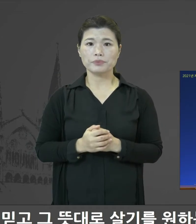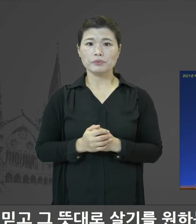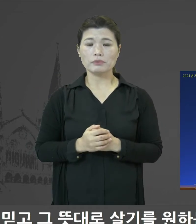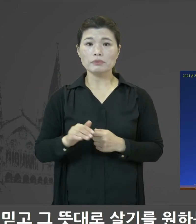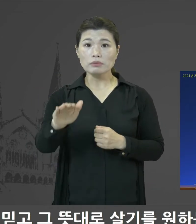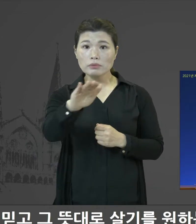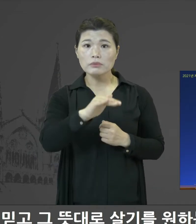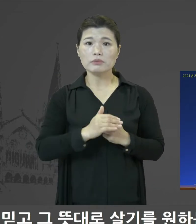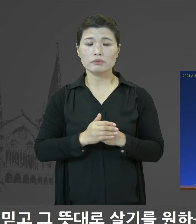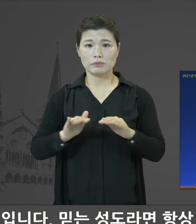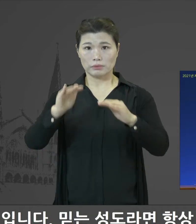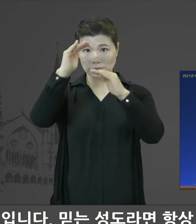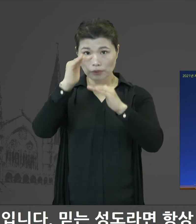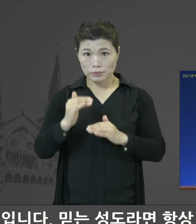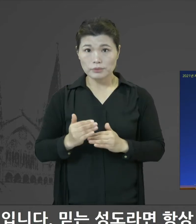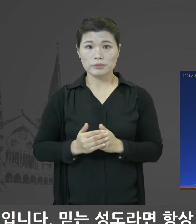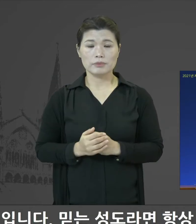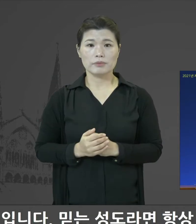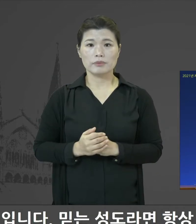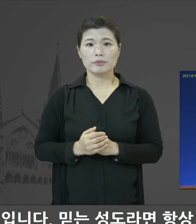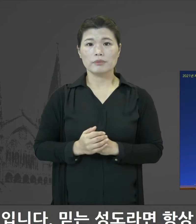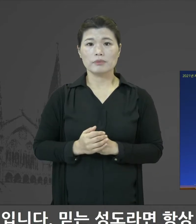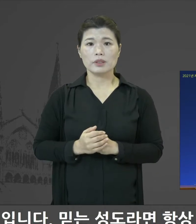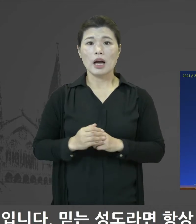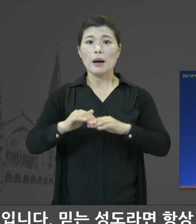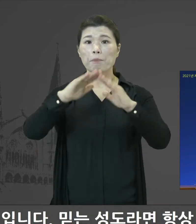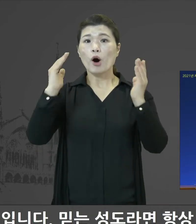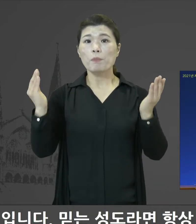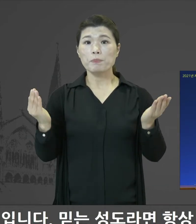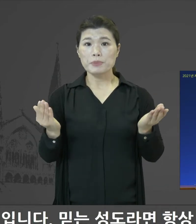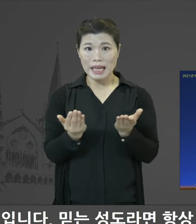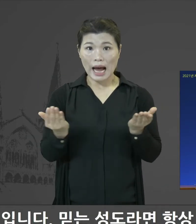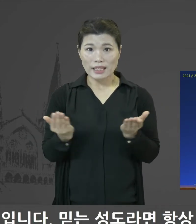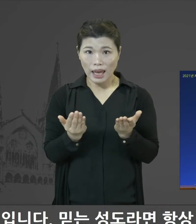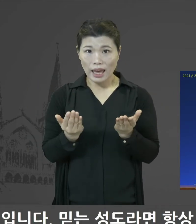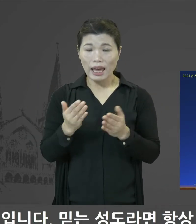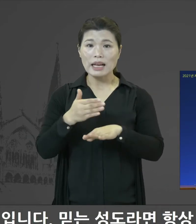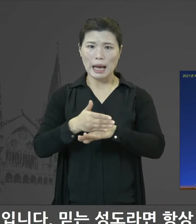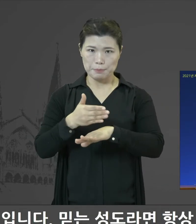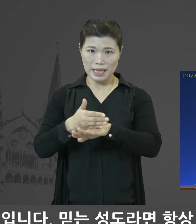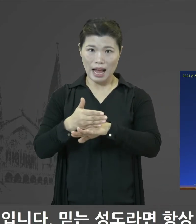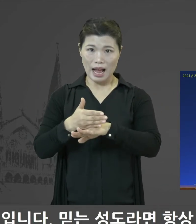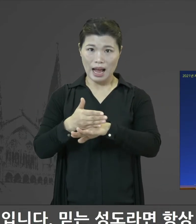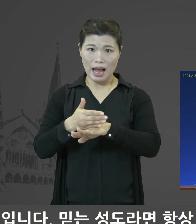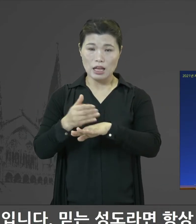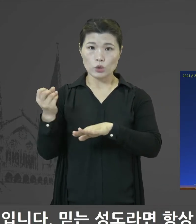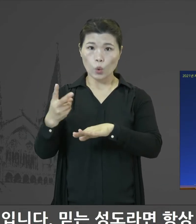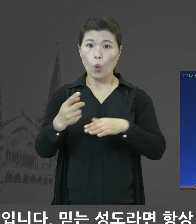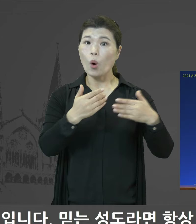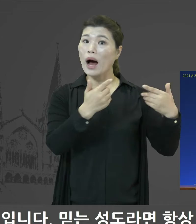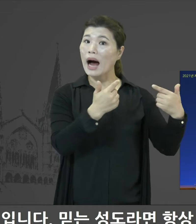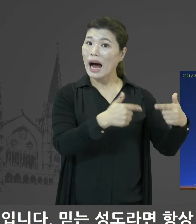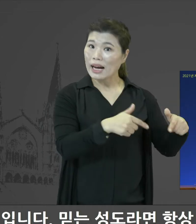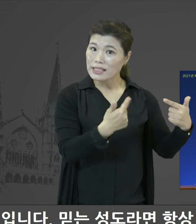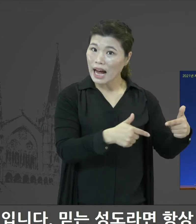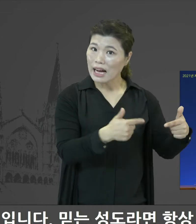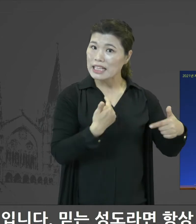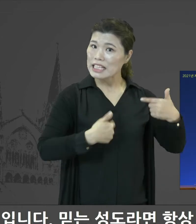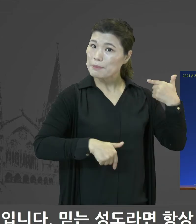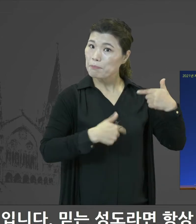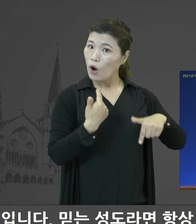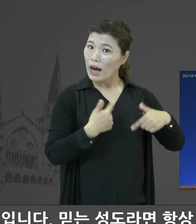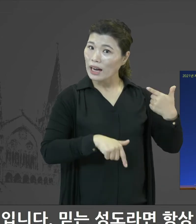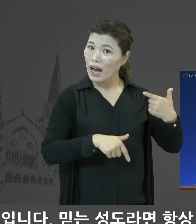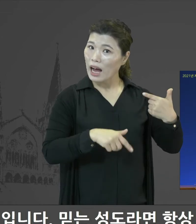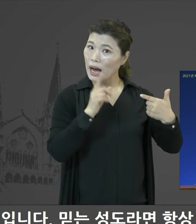여러분, 오늘 본문에 보면 범사에 감사하라와 항상 기뻐하라의